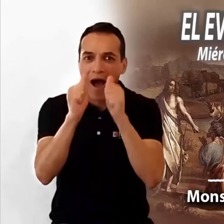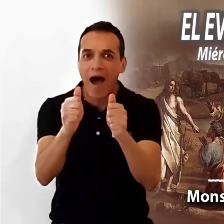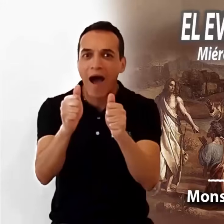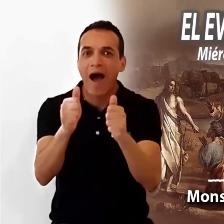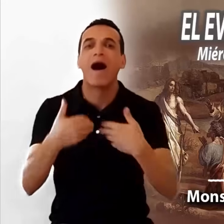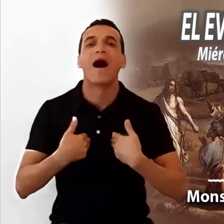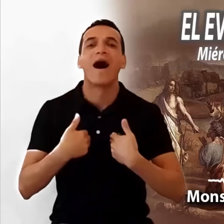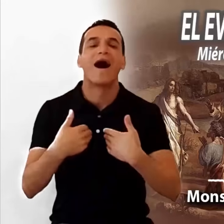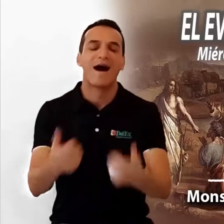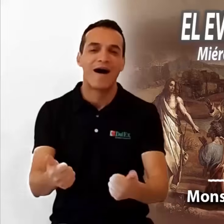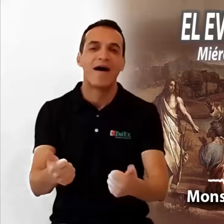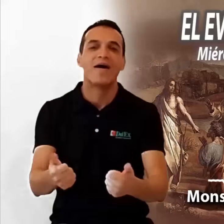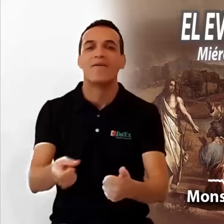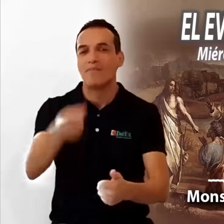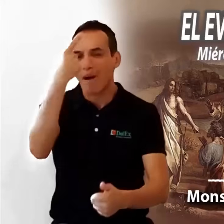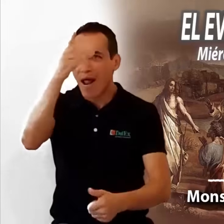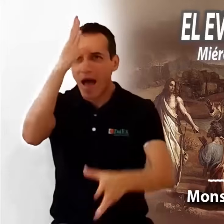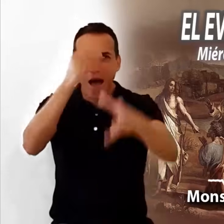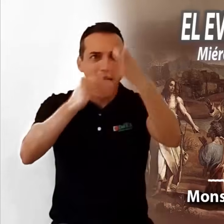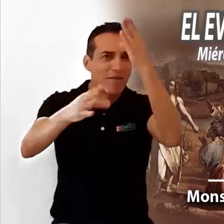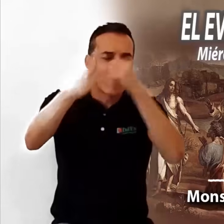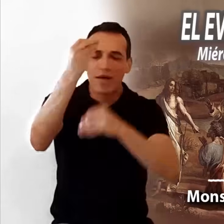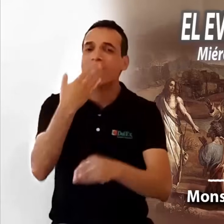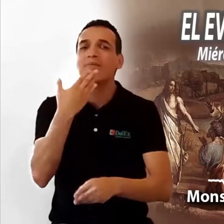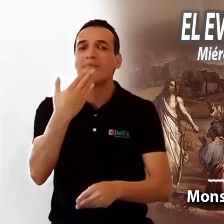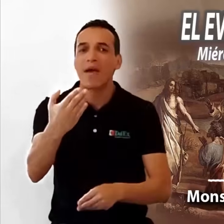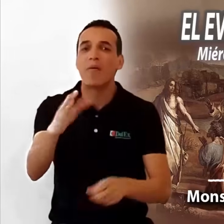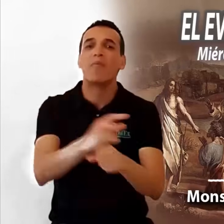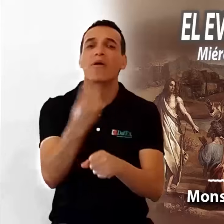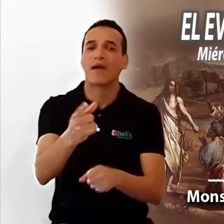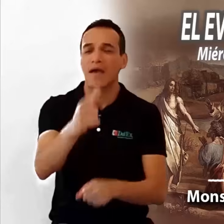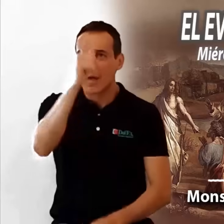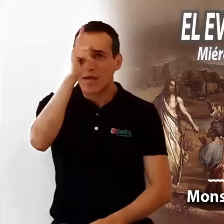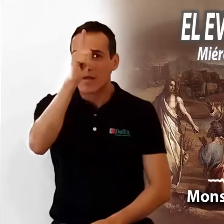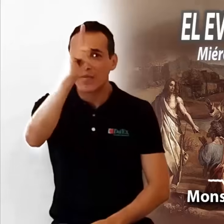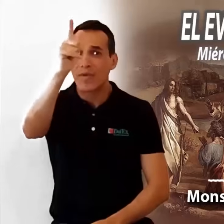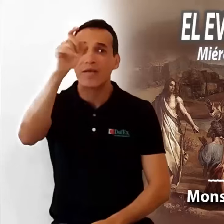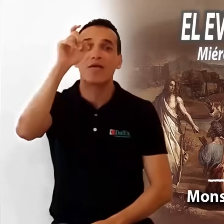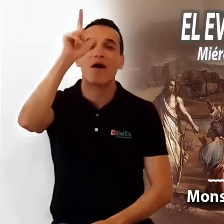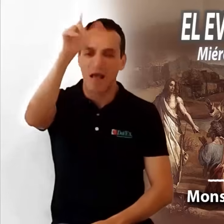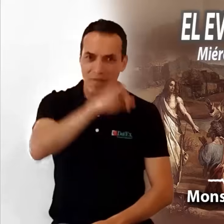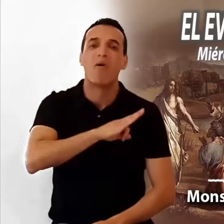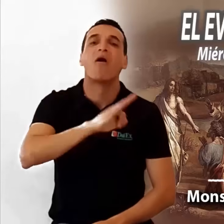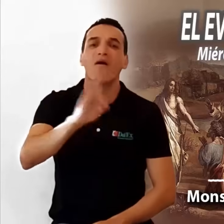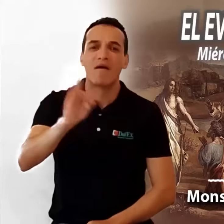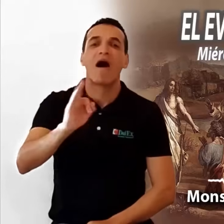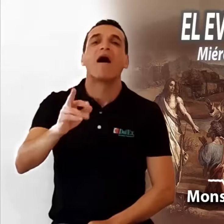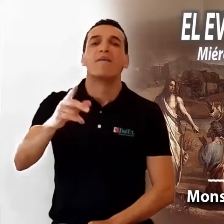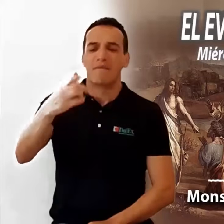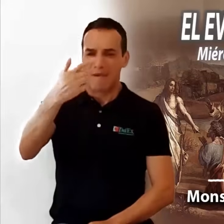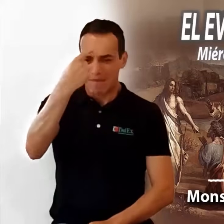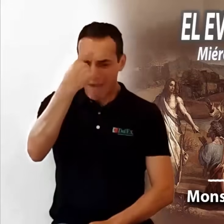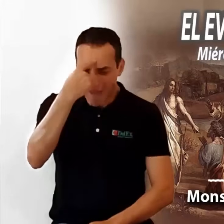y de aprendizaje. Es el Espíritu quien abrirá nuestras mentes y nuestros corazones para